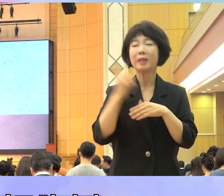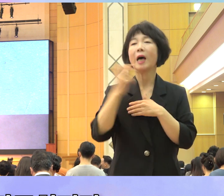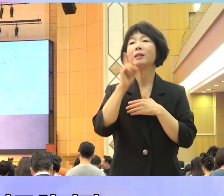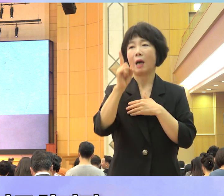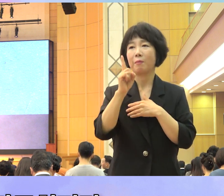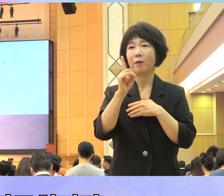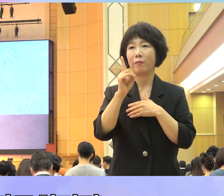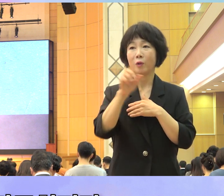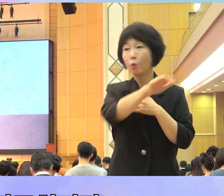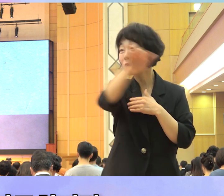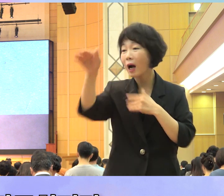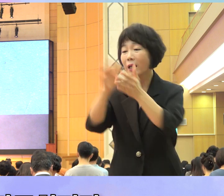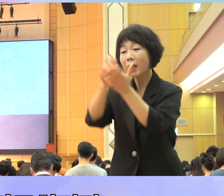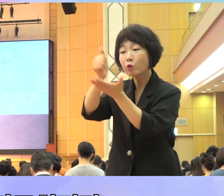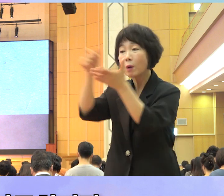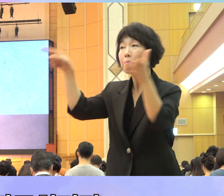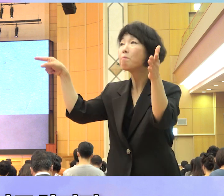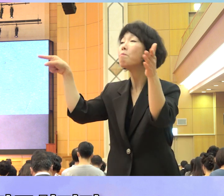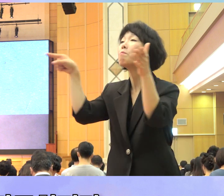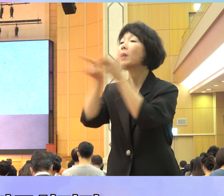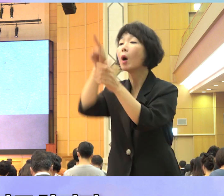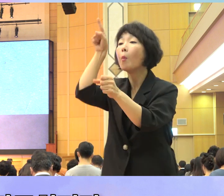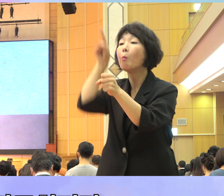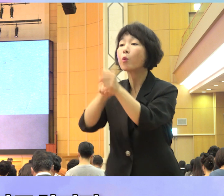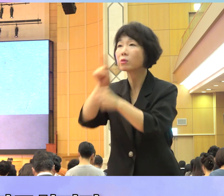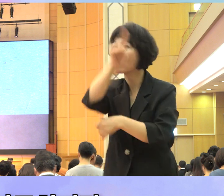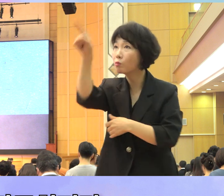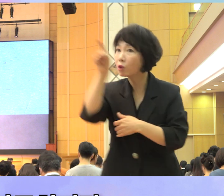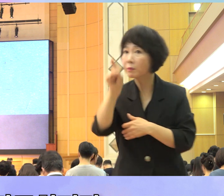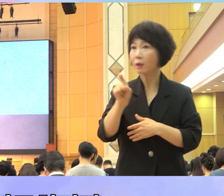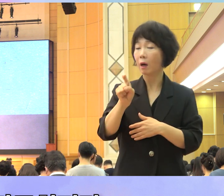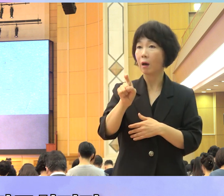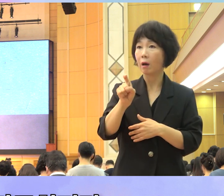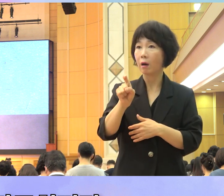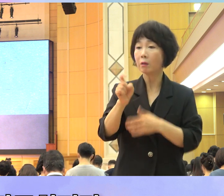다시 한번 얘기하면 우리가 예수님을 믿는 목적이 무엇입니까?